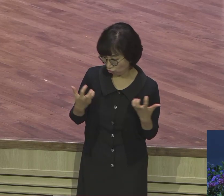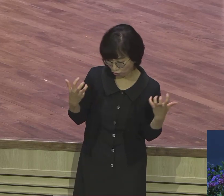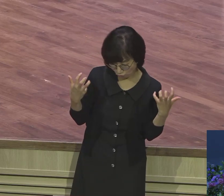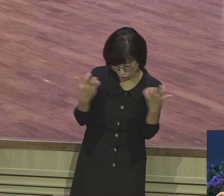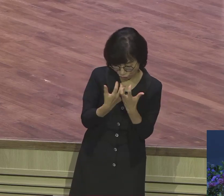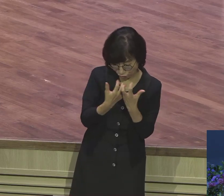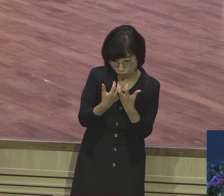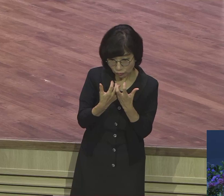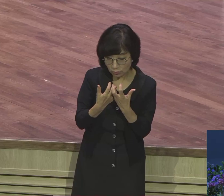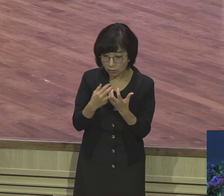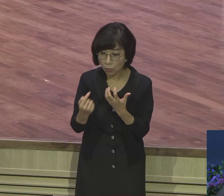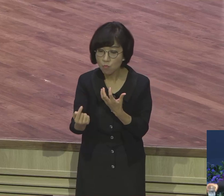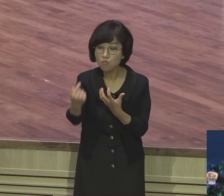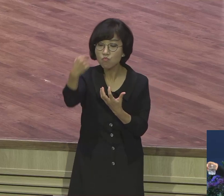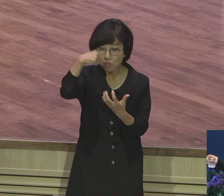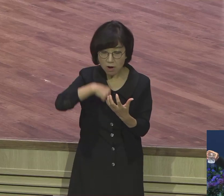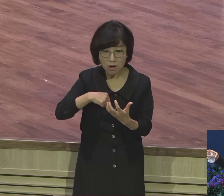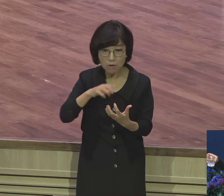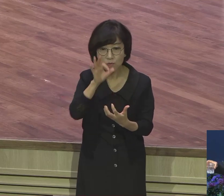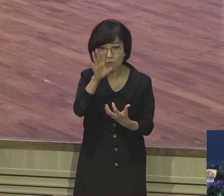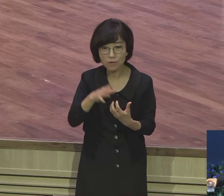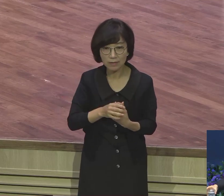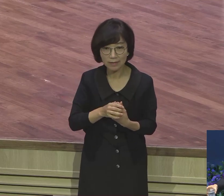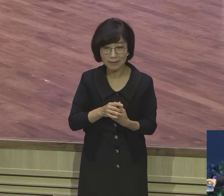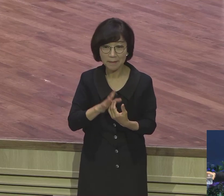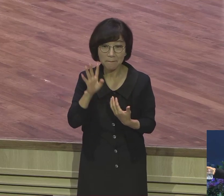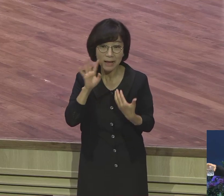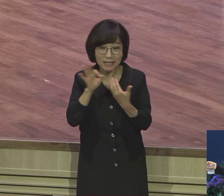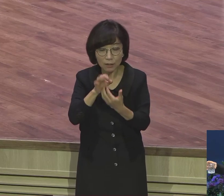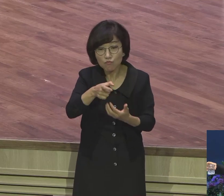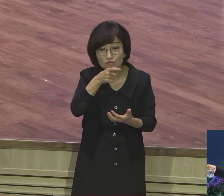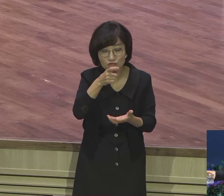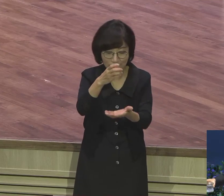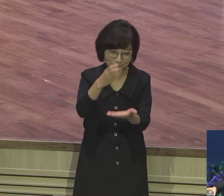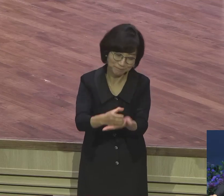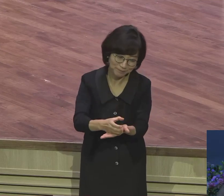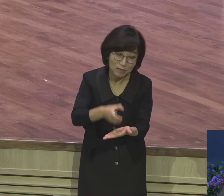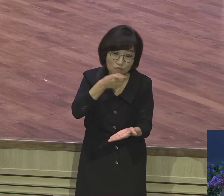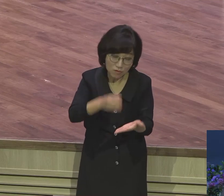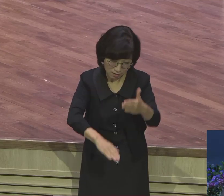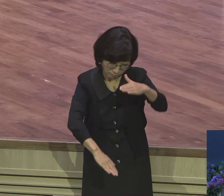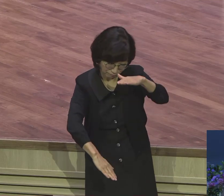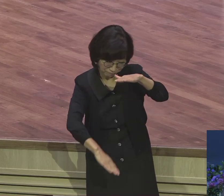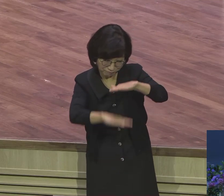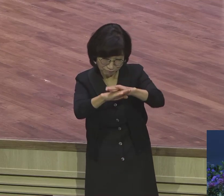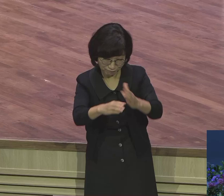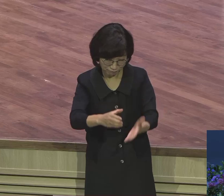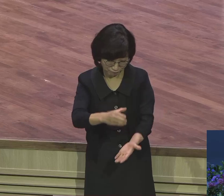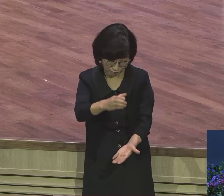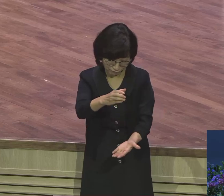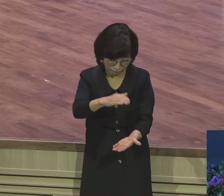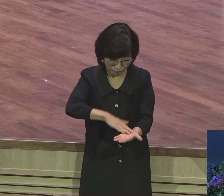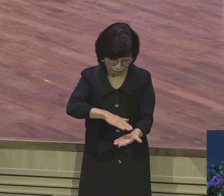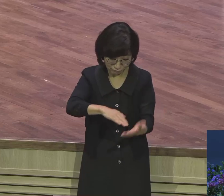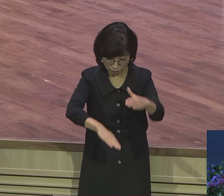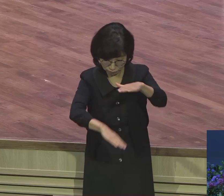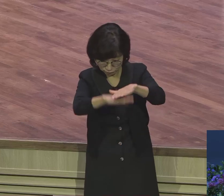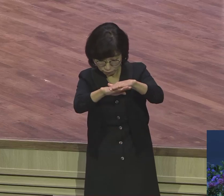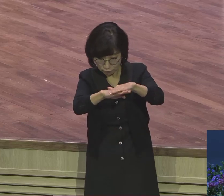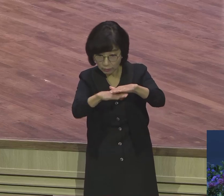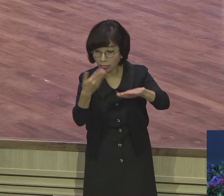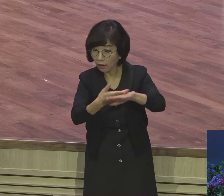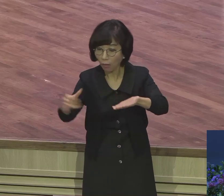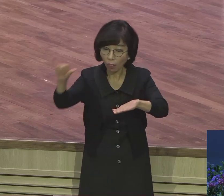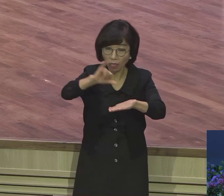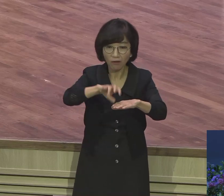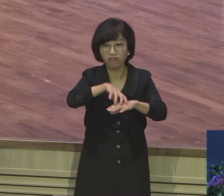충만 두라는데 여기 물이 꽉 차네 다른 게 뭐 들을 게 뭐죠. 물 꽉 없는 만큼 공기 들으지요. 성령이